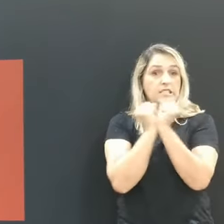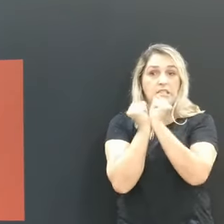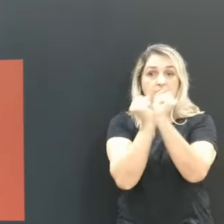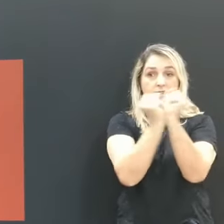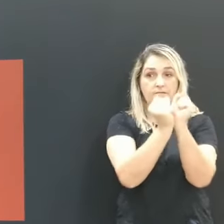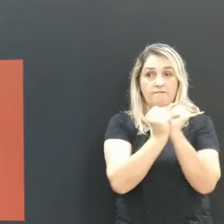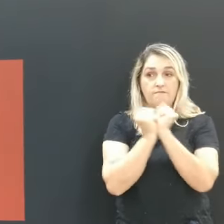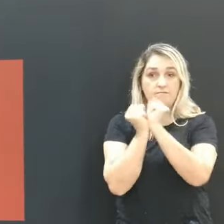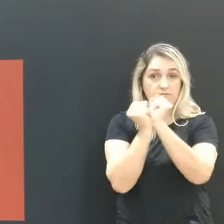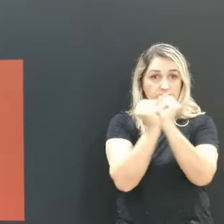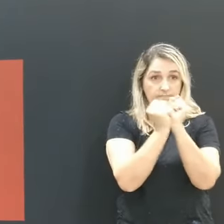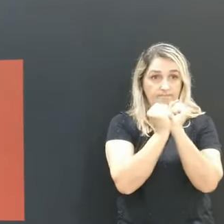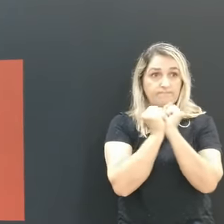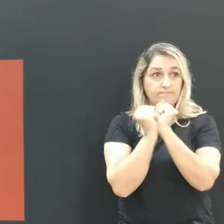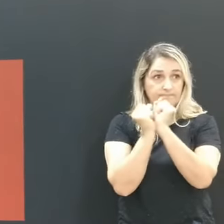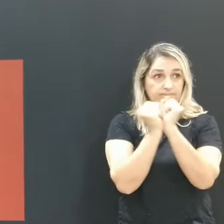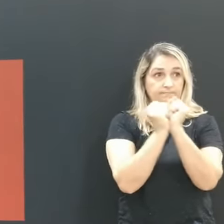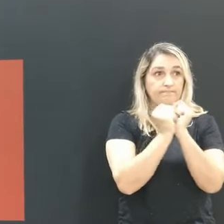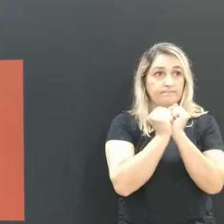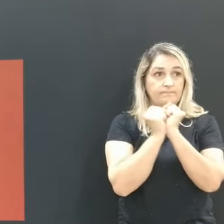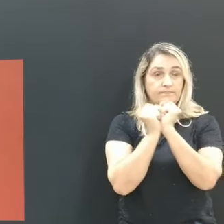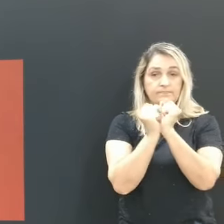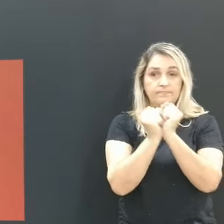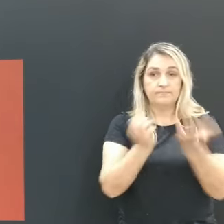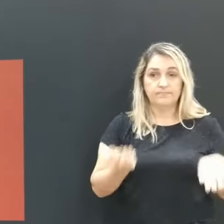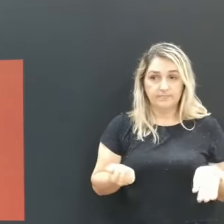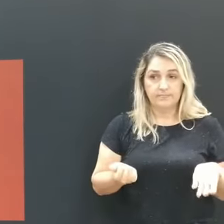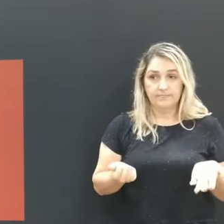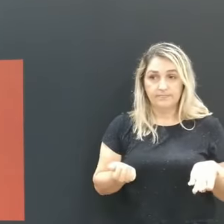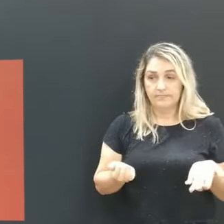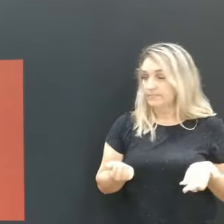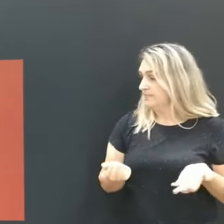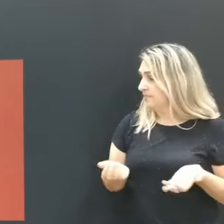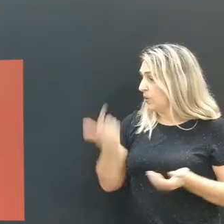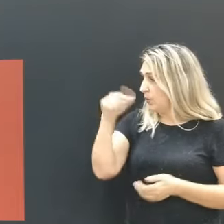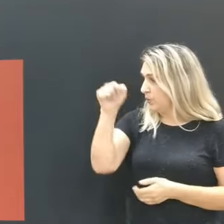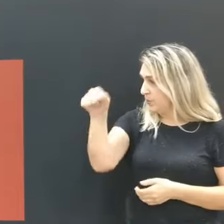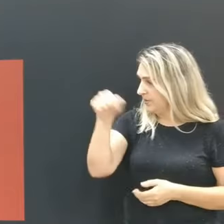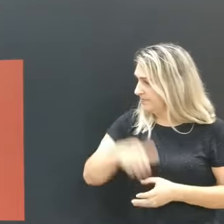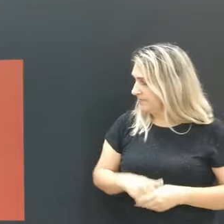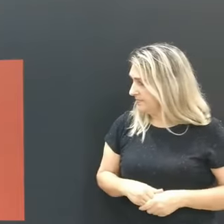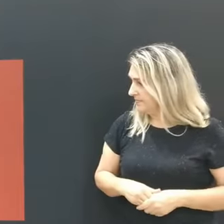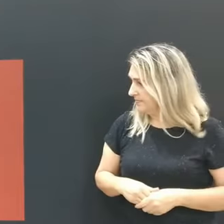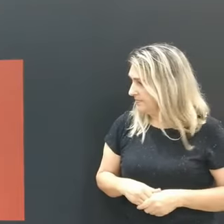pecado controla a sua vida. Isso é muito triste.